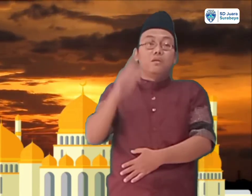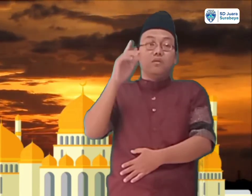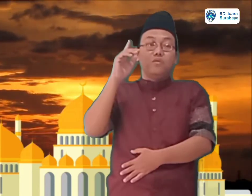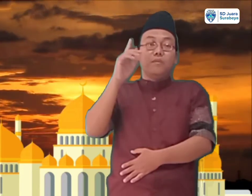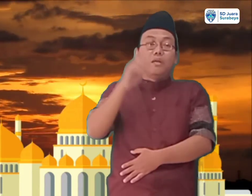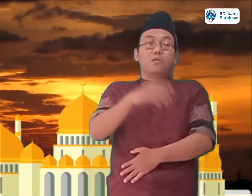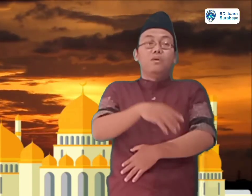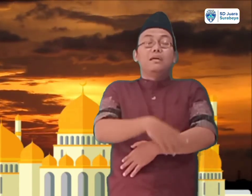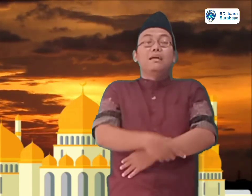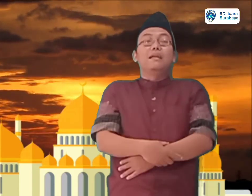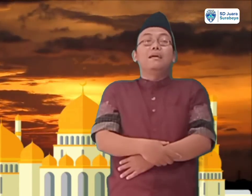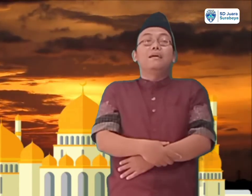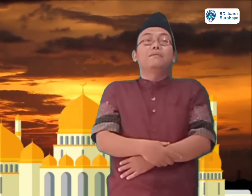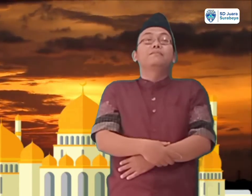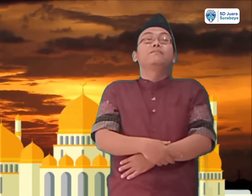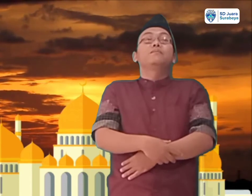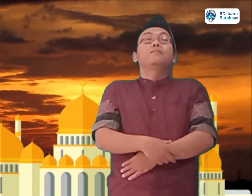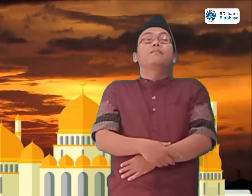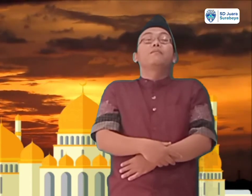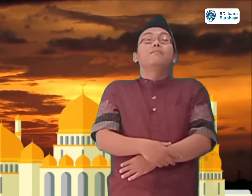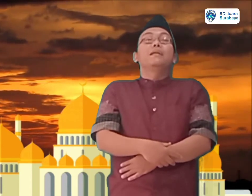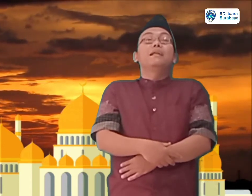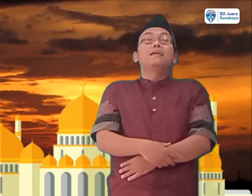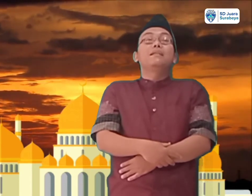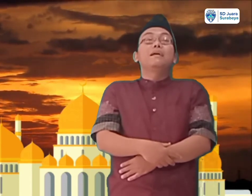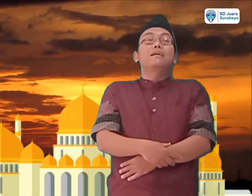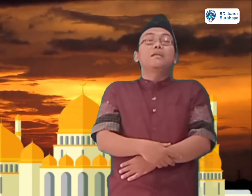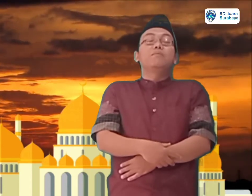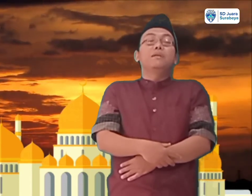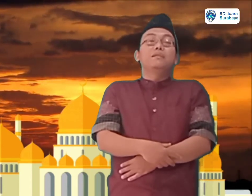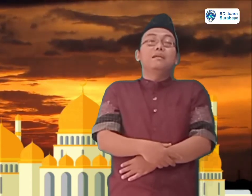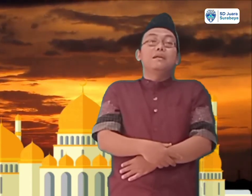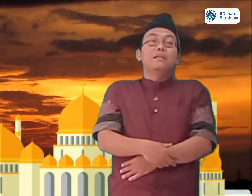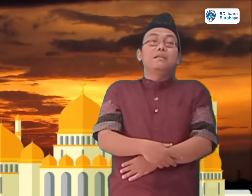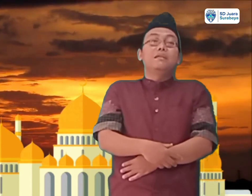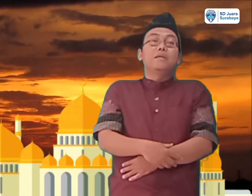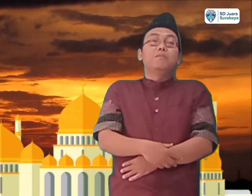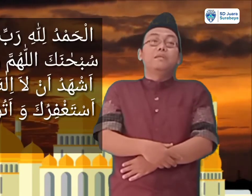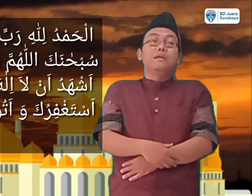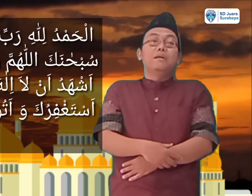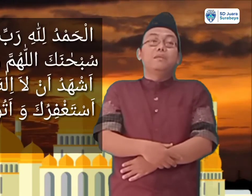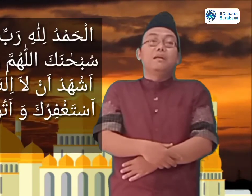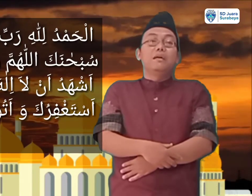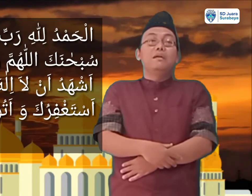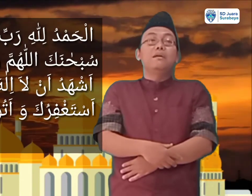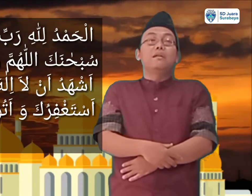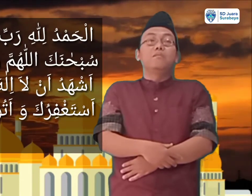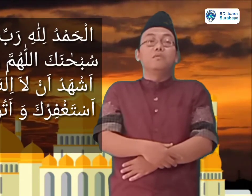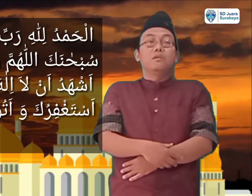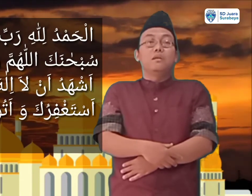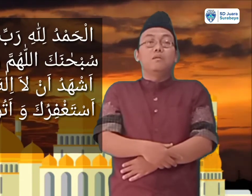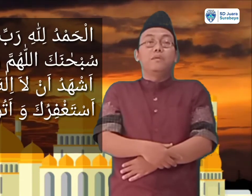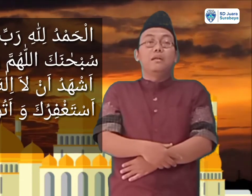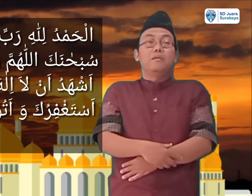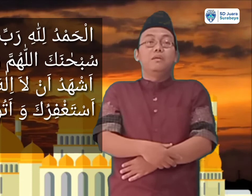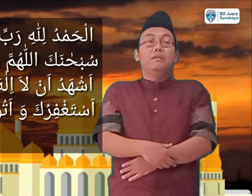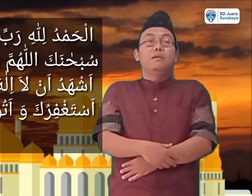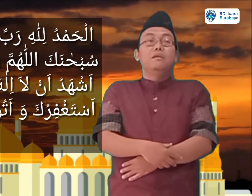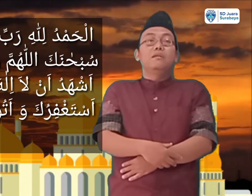Allah Subhanahu wa Ta'ala. Marilah kita akhiri pembelajaran kali ini dengan membaca hamdalah alhamdulillahirrahmanirrahim dan